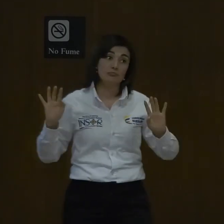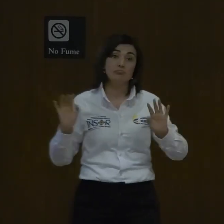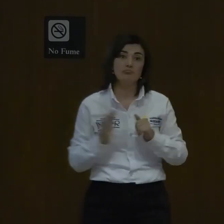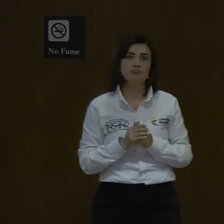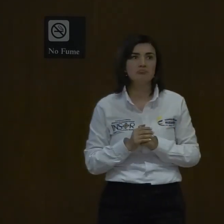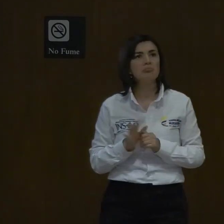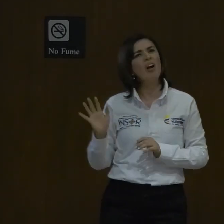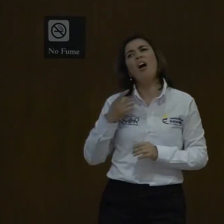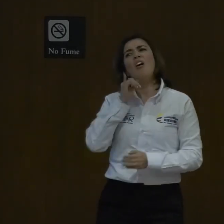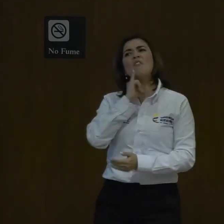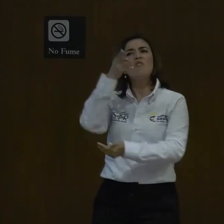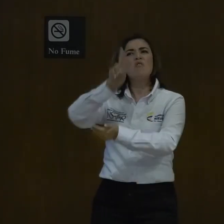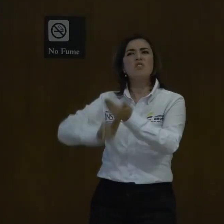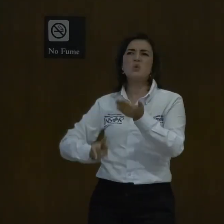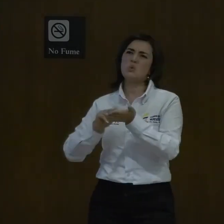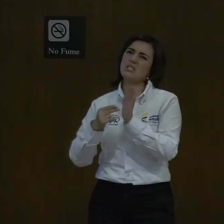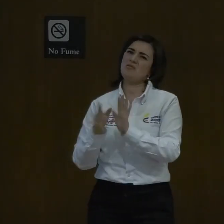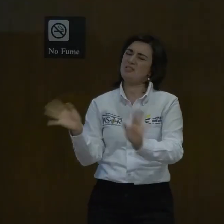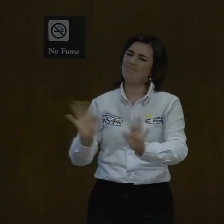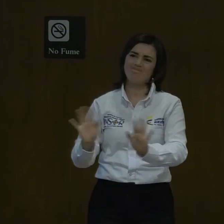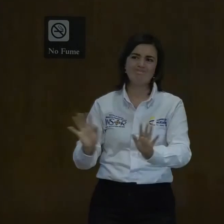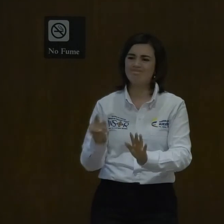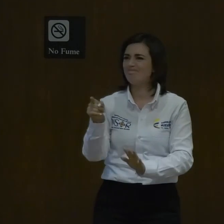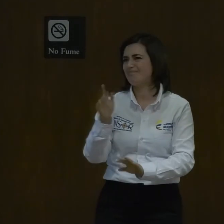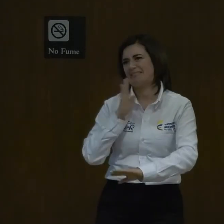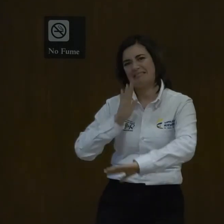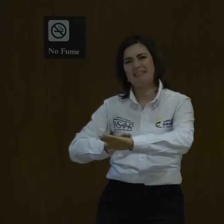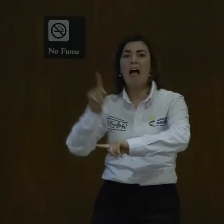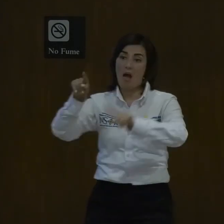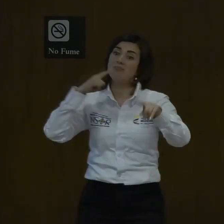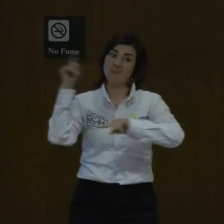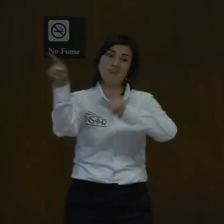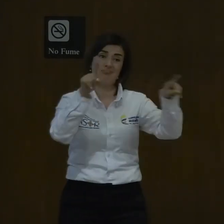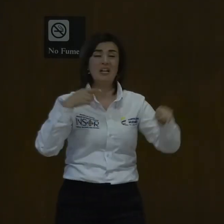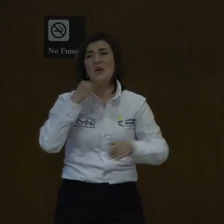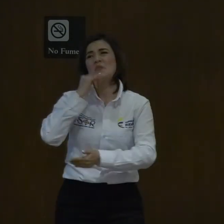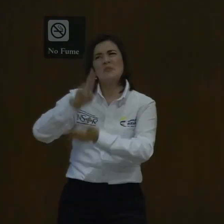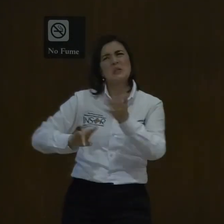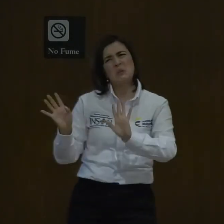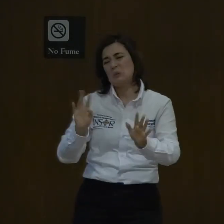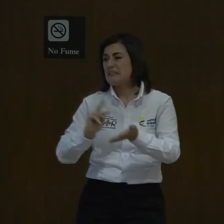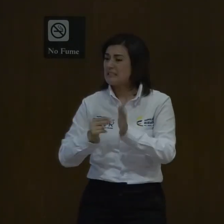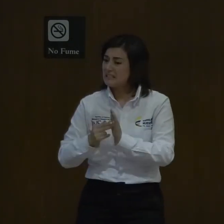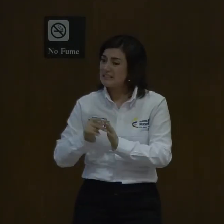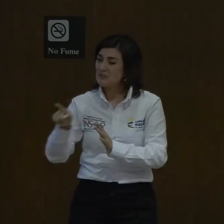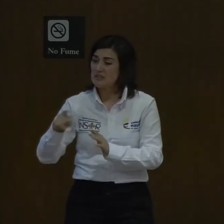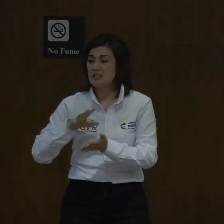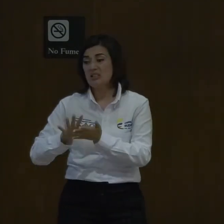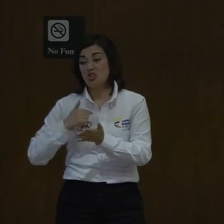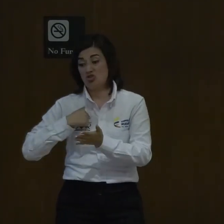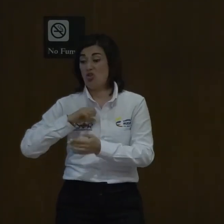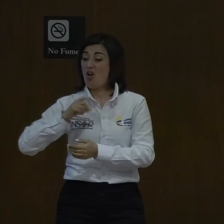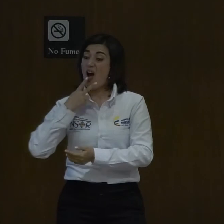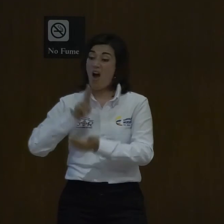el mito de que el bilingüismo afecta negativamente el procesamiento del lenguaje o el aprendizaje de otro